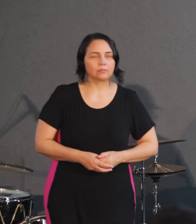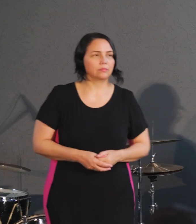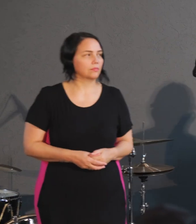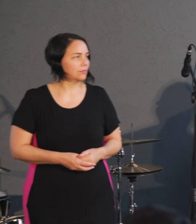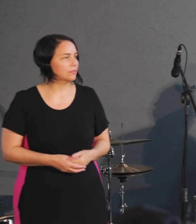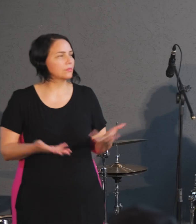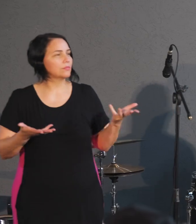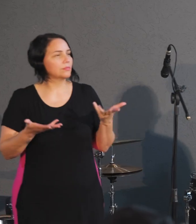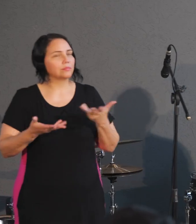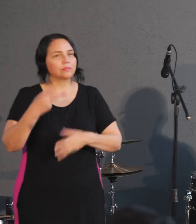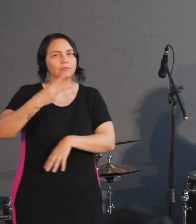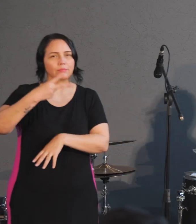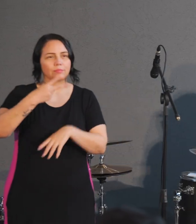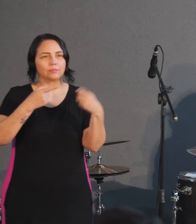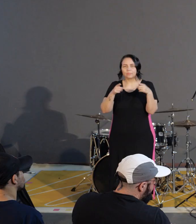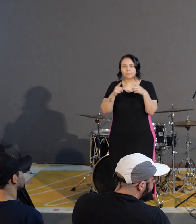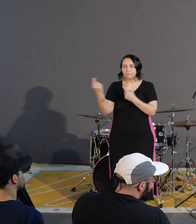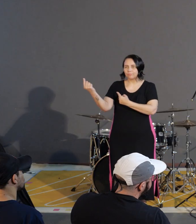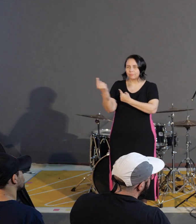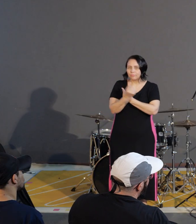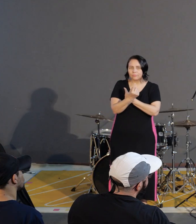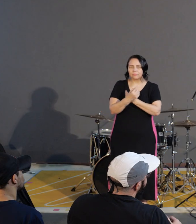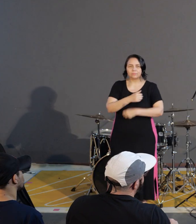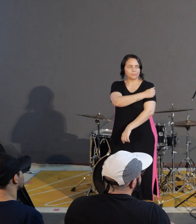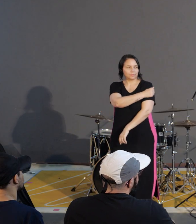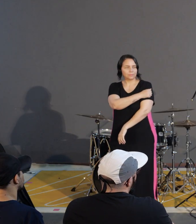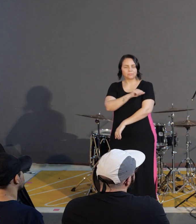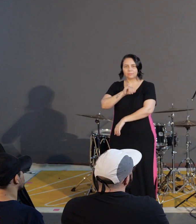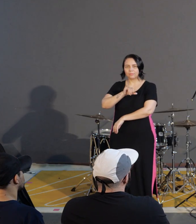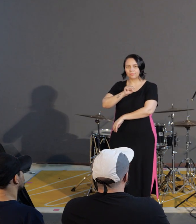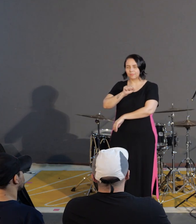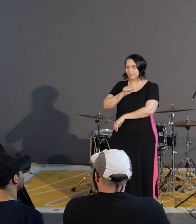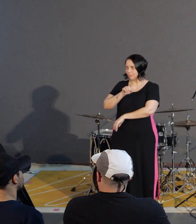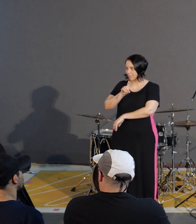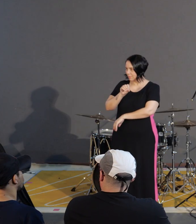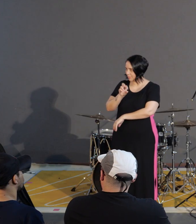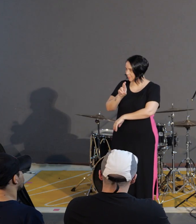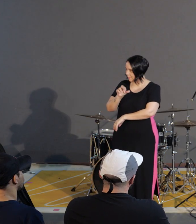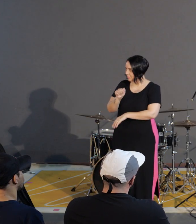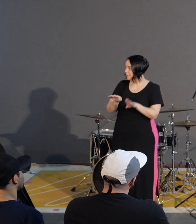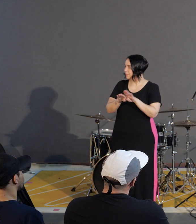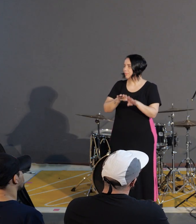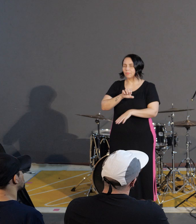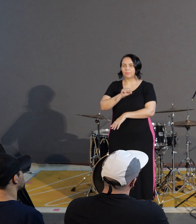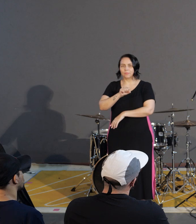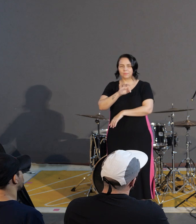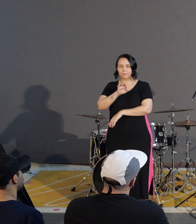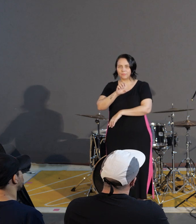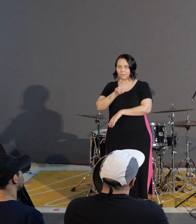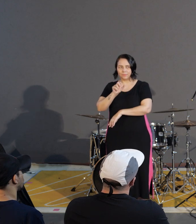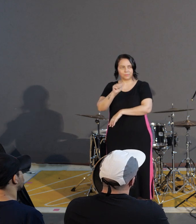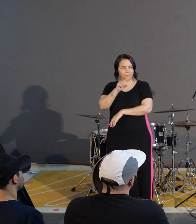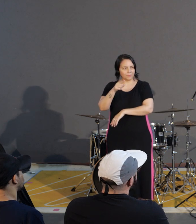Agora, a segunda música, eu vou chamar a aluna Isadora e o aluno Estevam. Todo